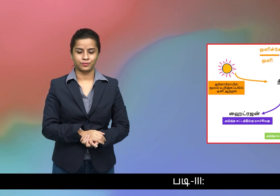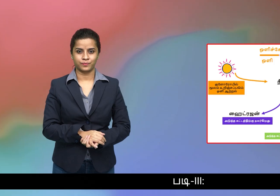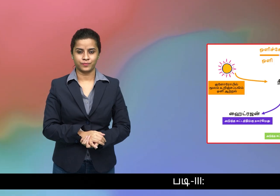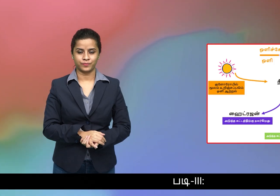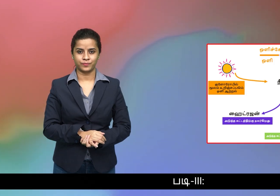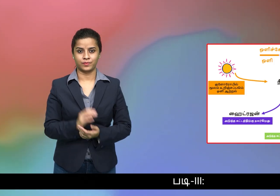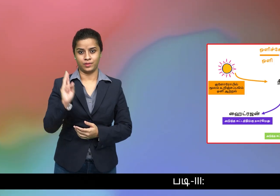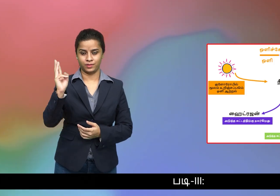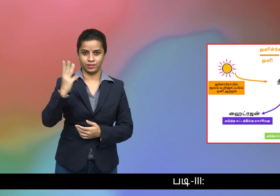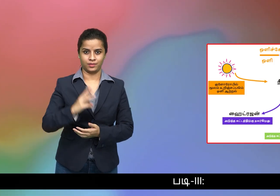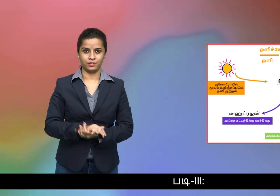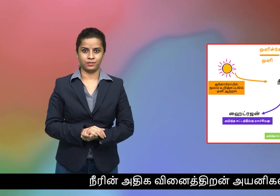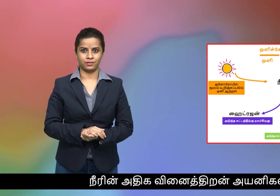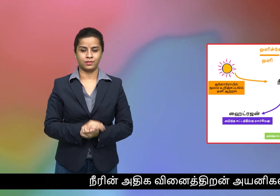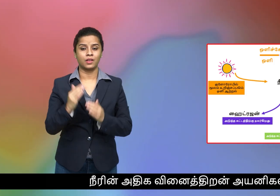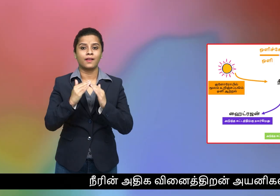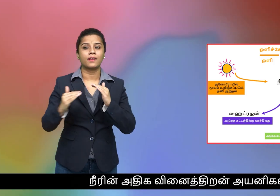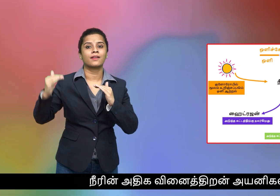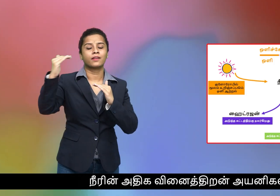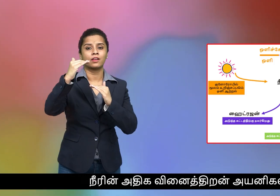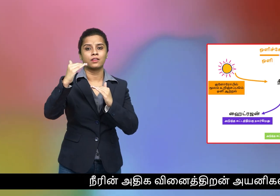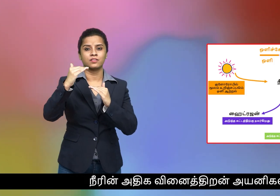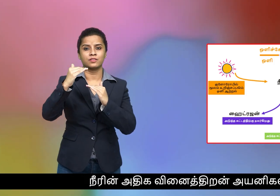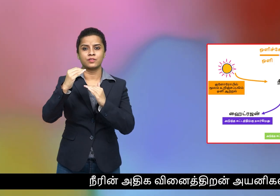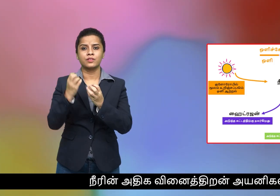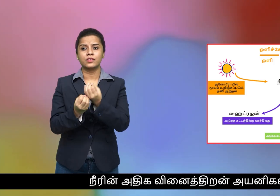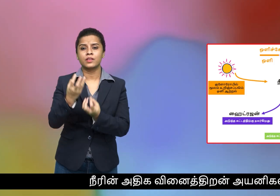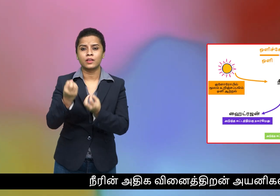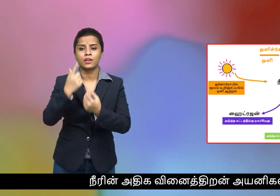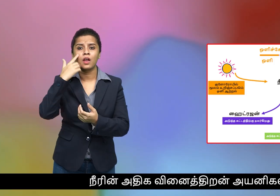படி 3. நீரின் அதிக வினைத்திறன் அயனிகள்